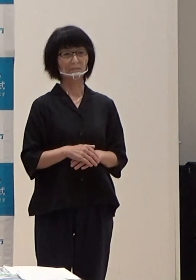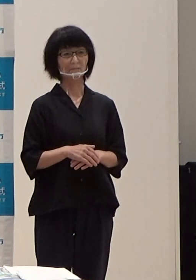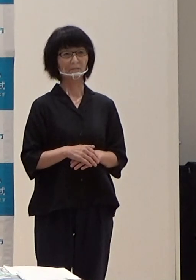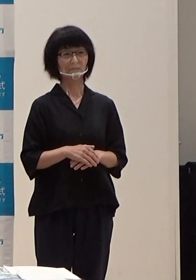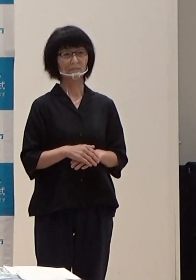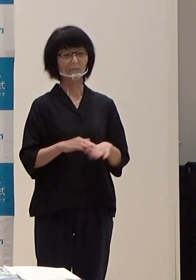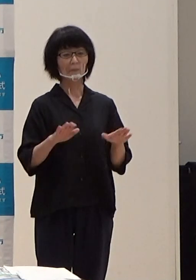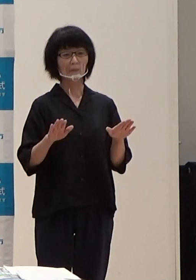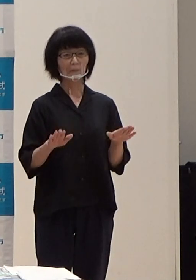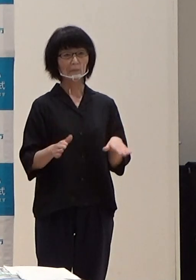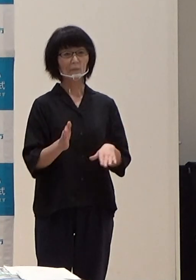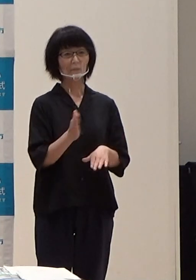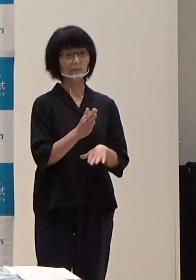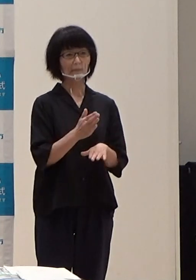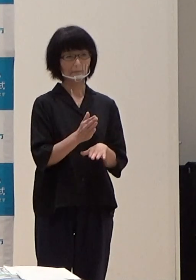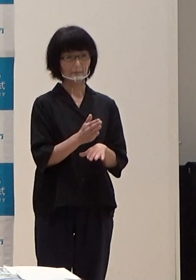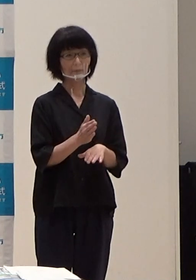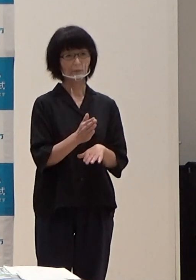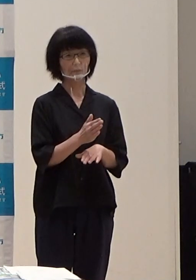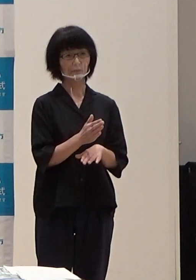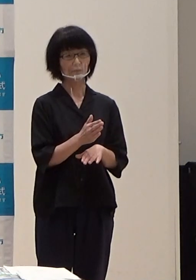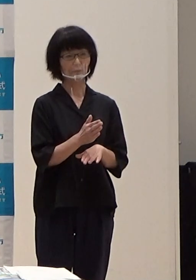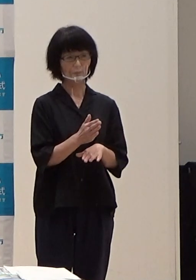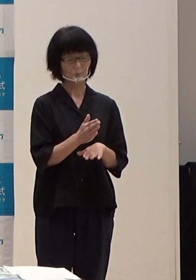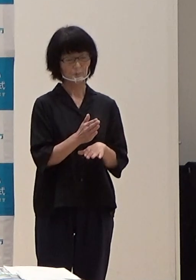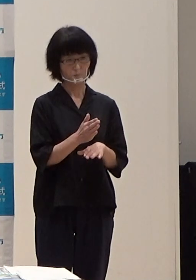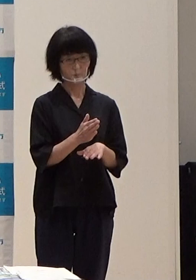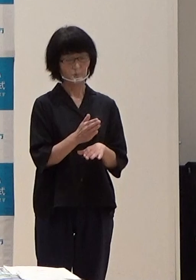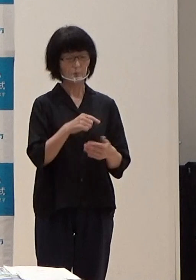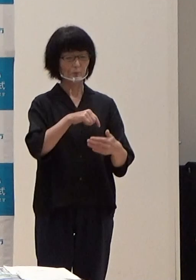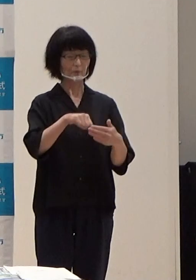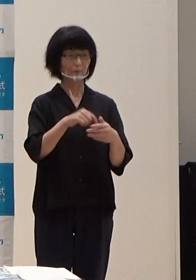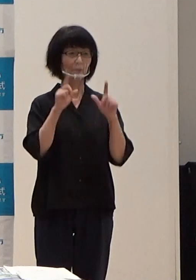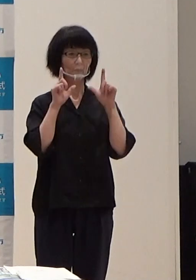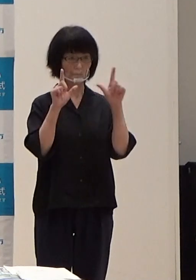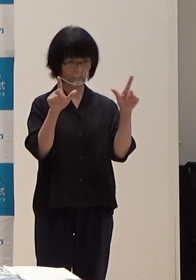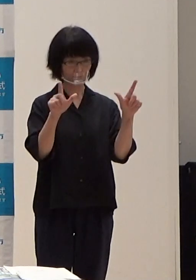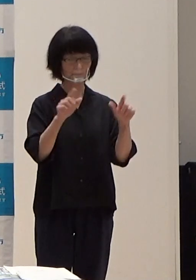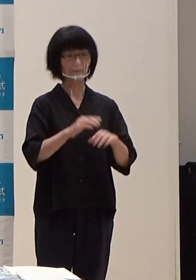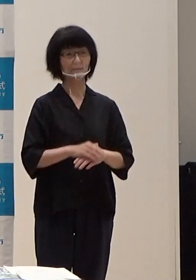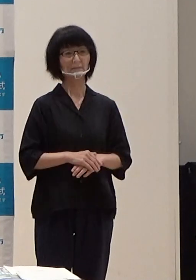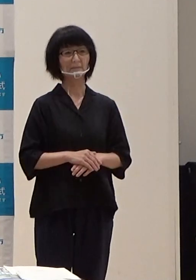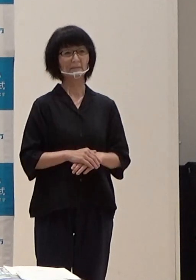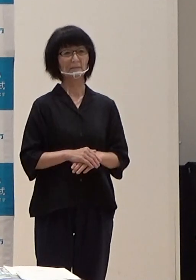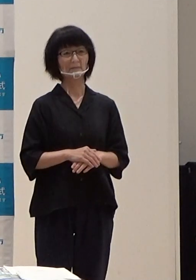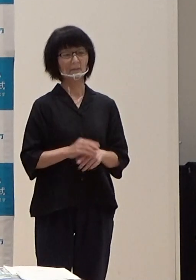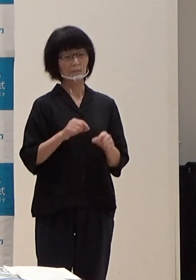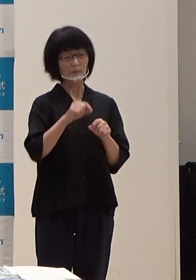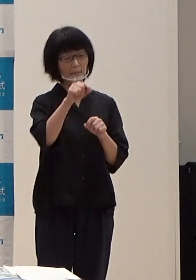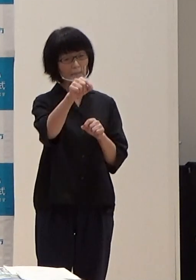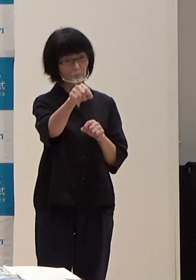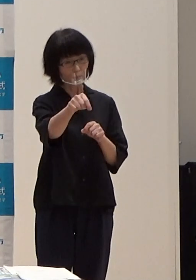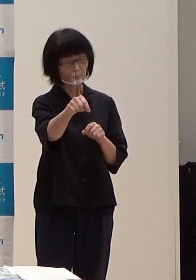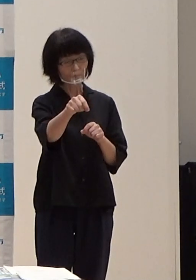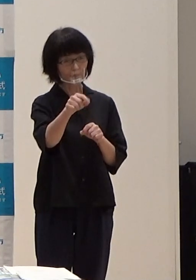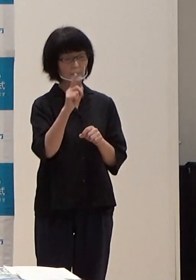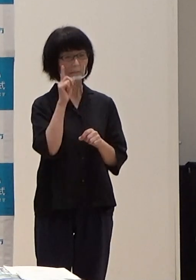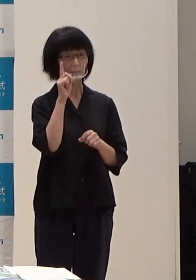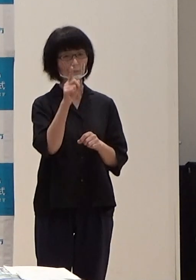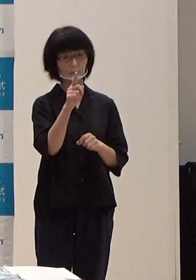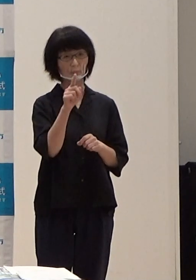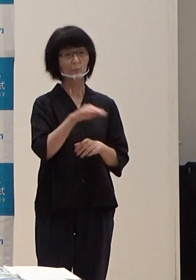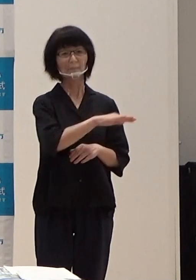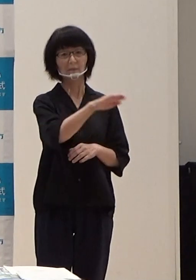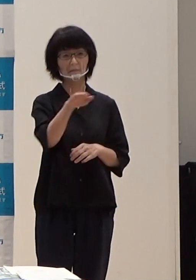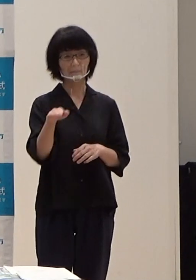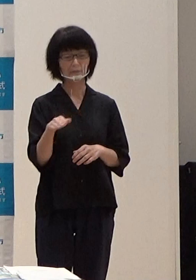ここ最近の観点からのご報告でございますが、新たに長期的に見てですね、皆様に